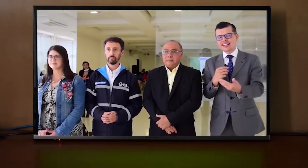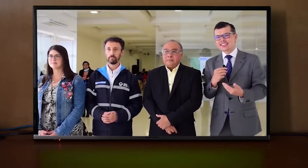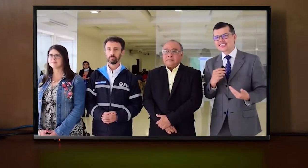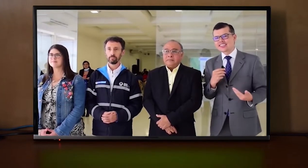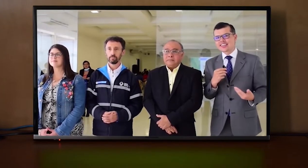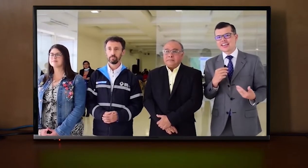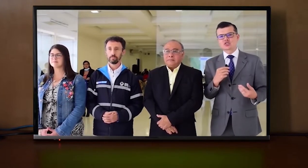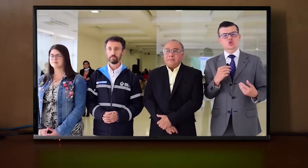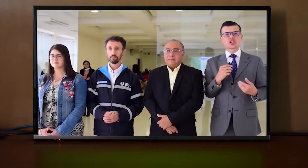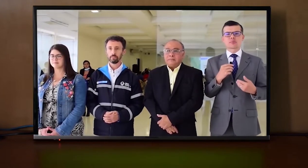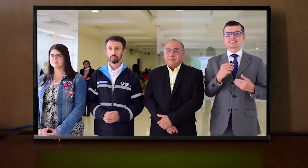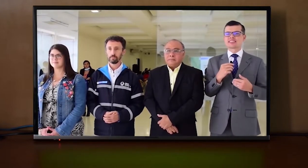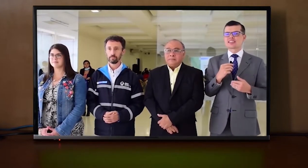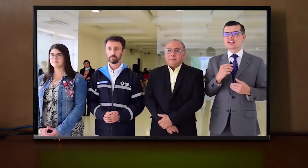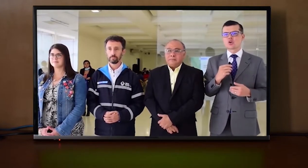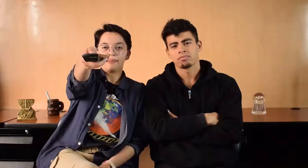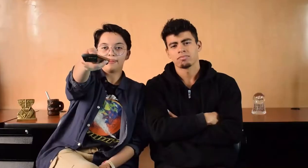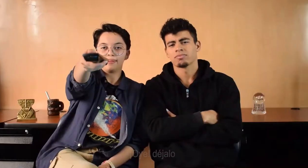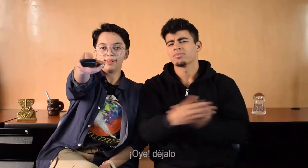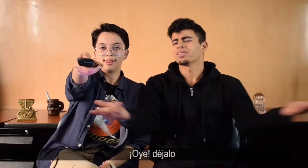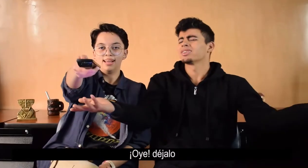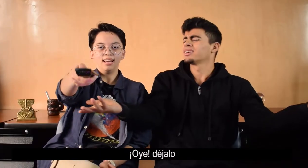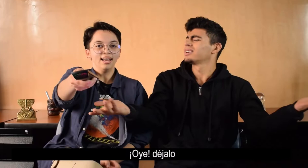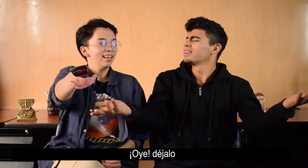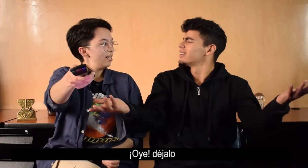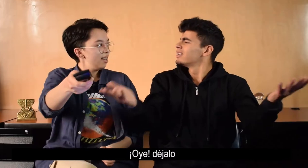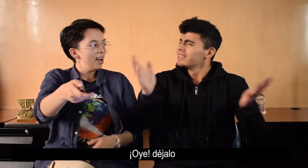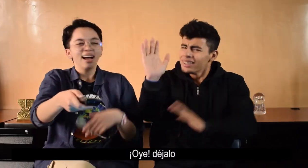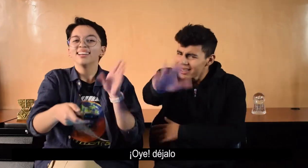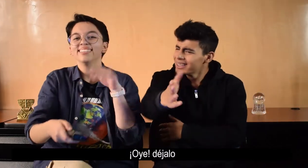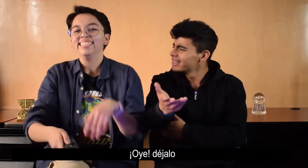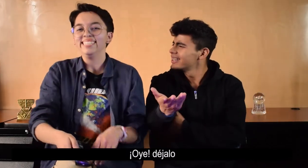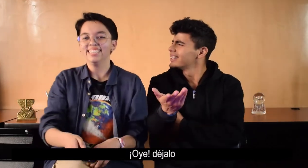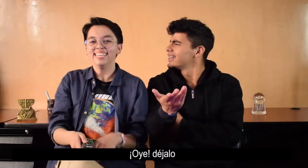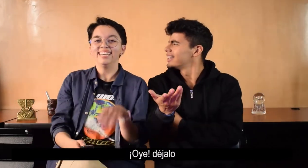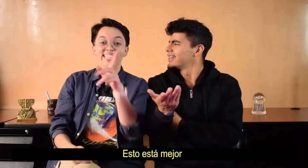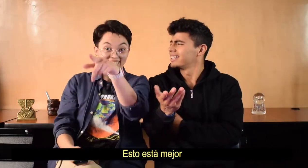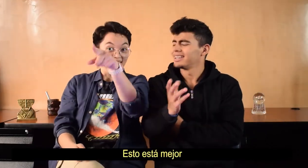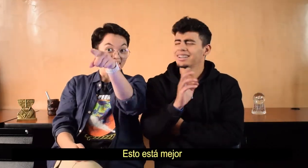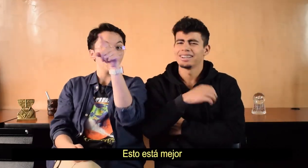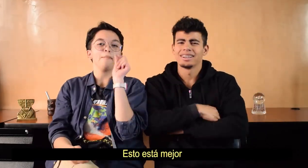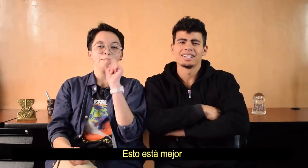satisfacción y sobre todo muchas felicitaciones. Oye, déjalo. Esto está mejor.